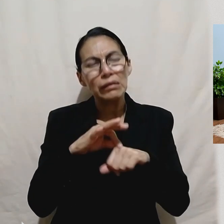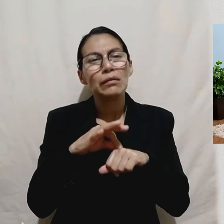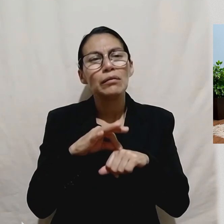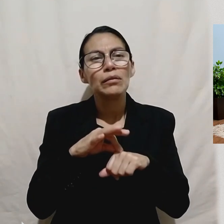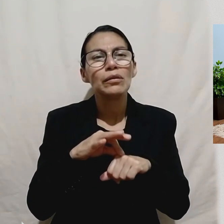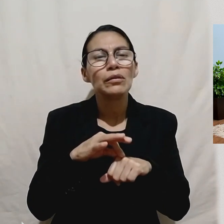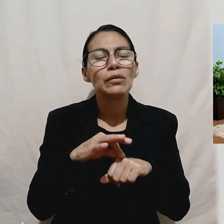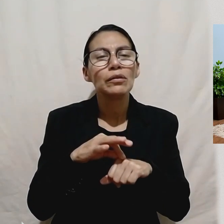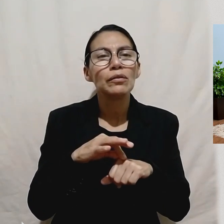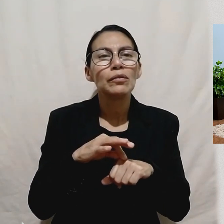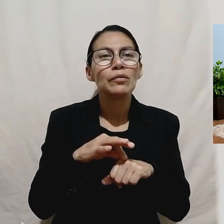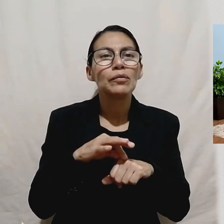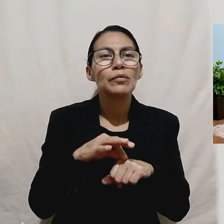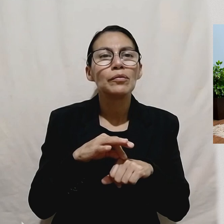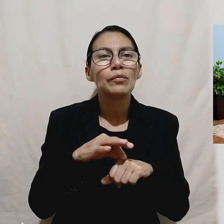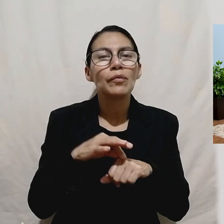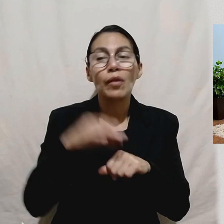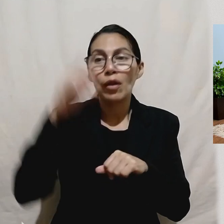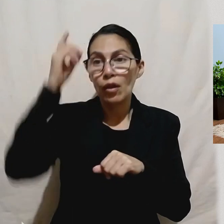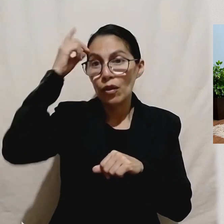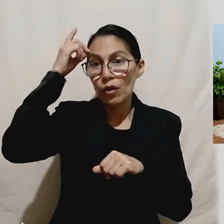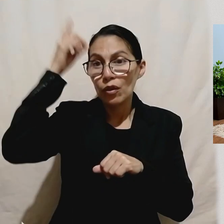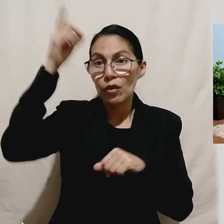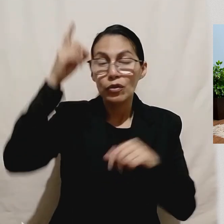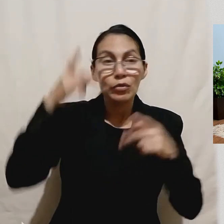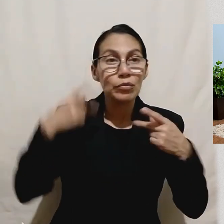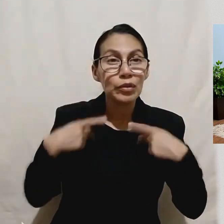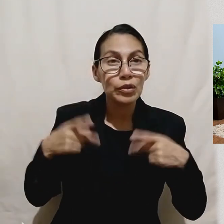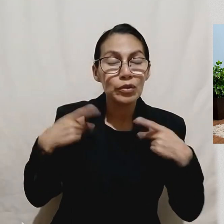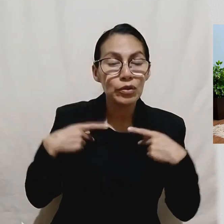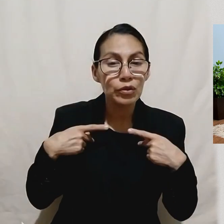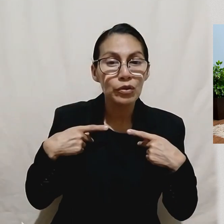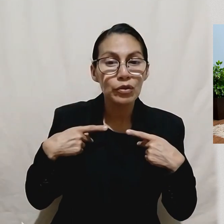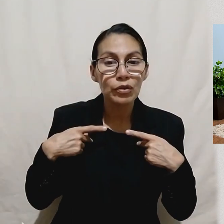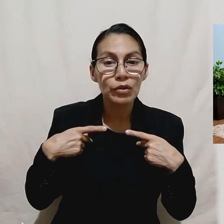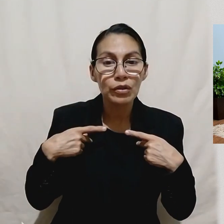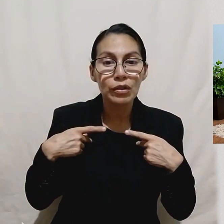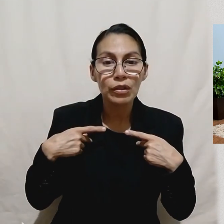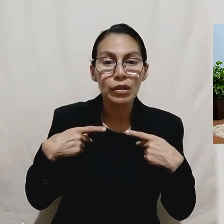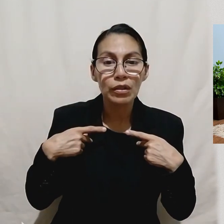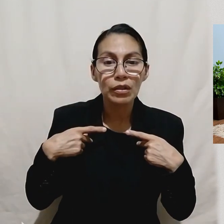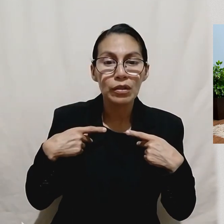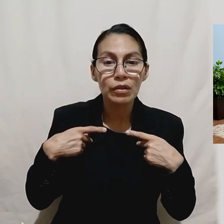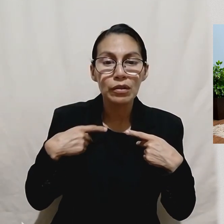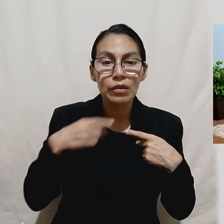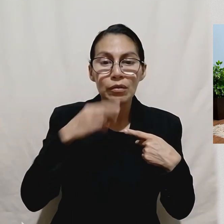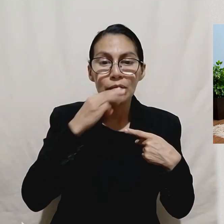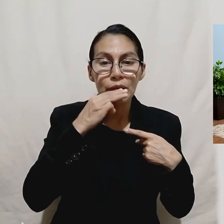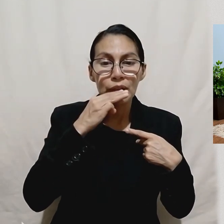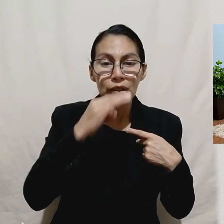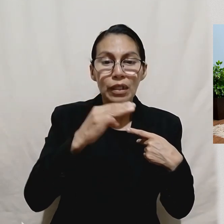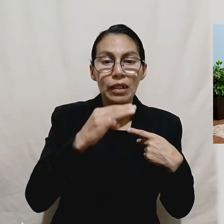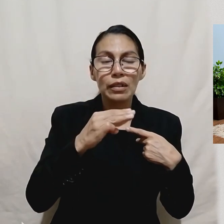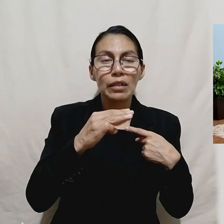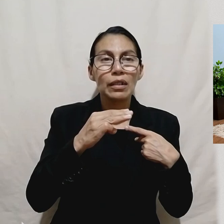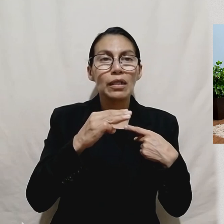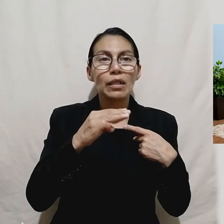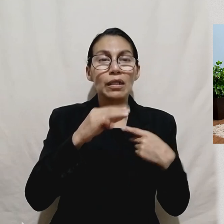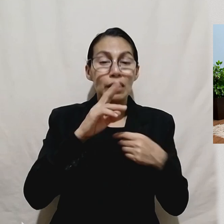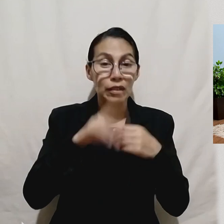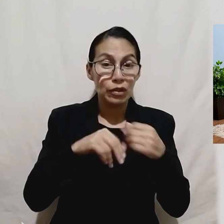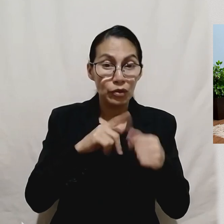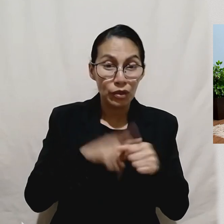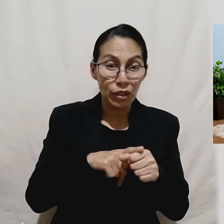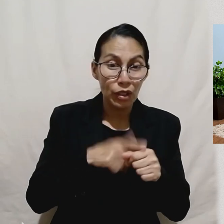de tu experiencia de tu testimonio que Dios envía personas con un mensaje así como